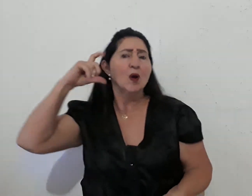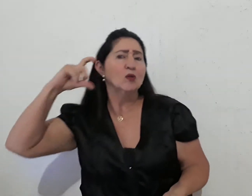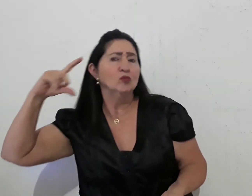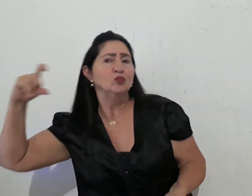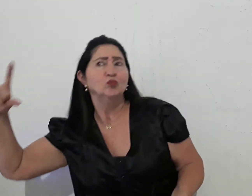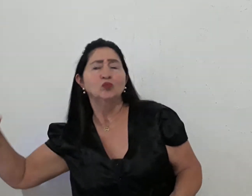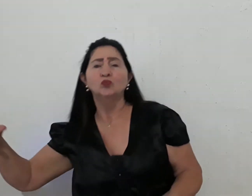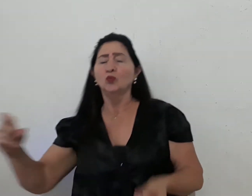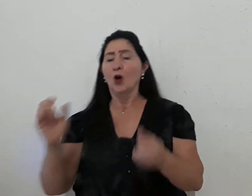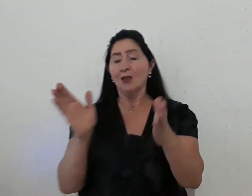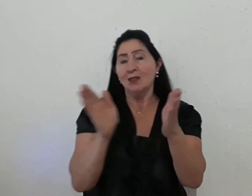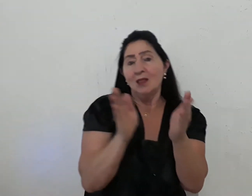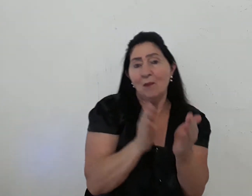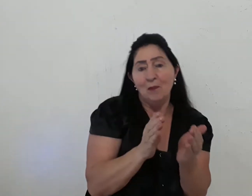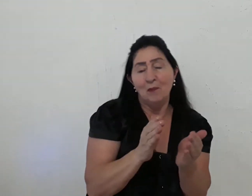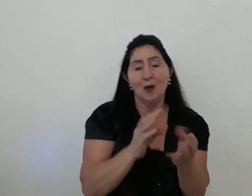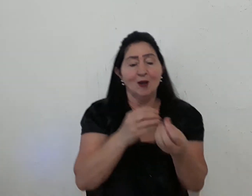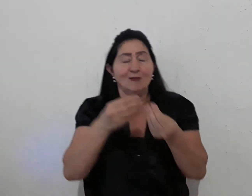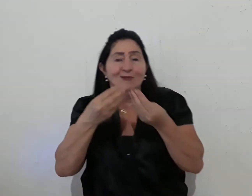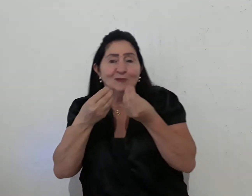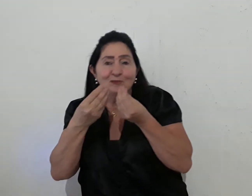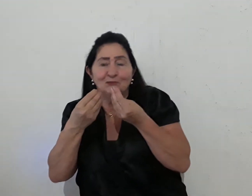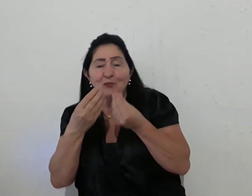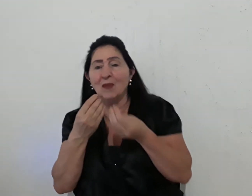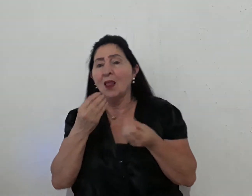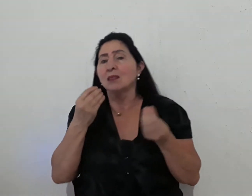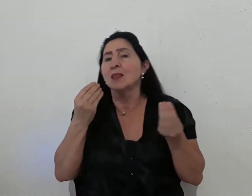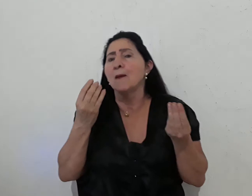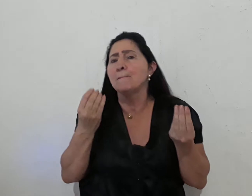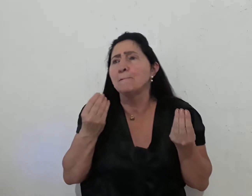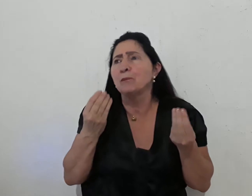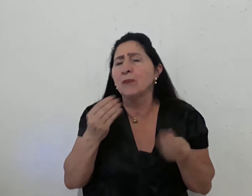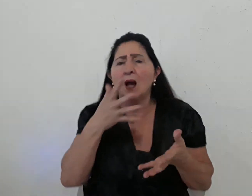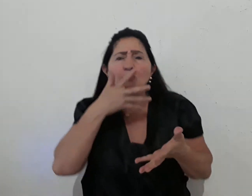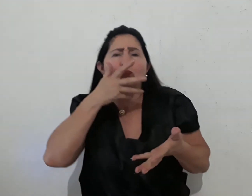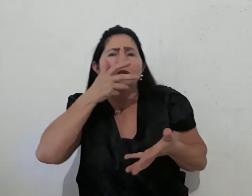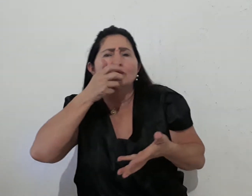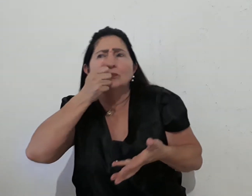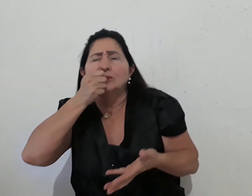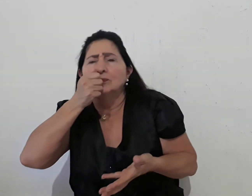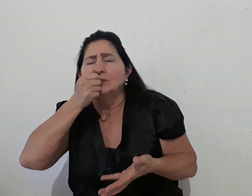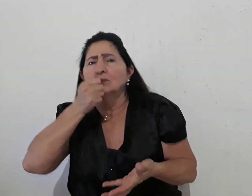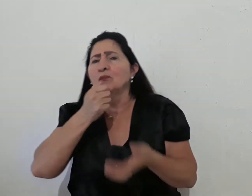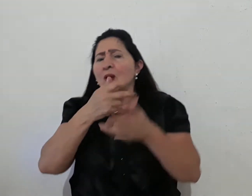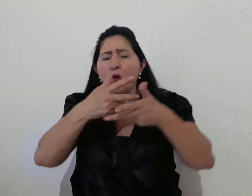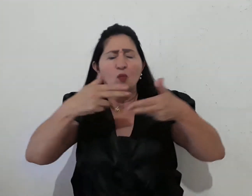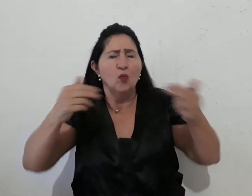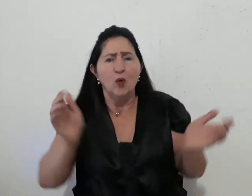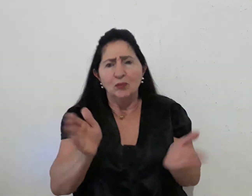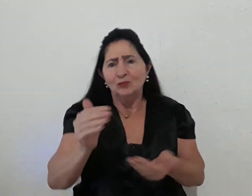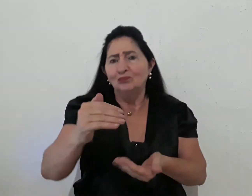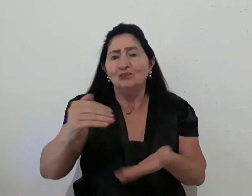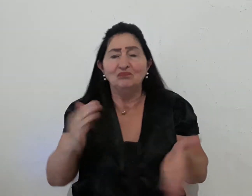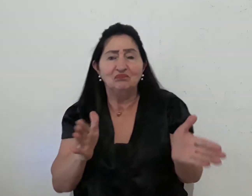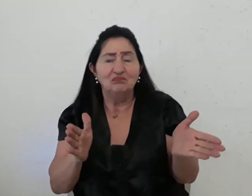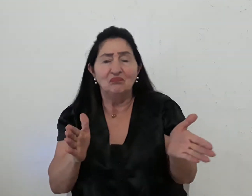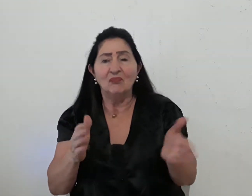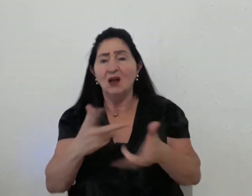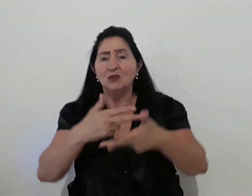tamanho, textura, paladar, tato, cheiro, formas em geral de objetos inanimados